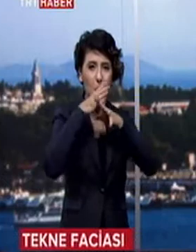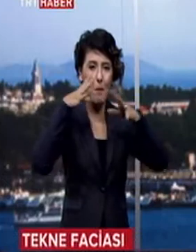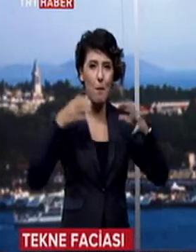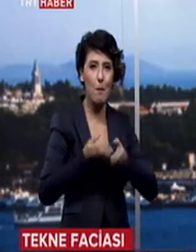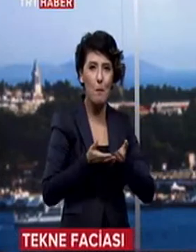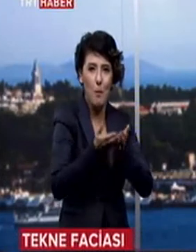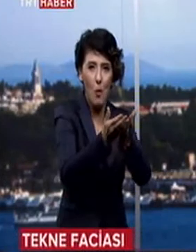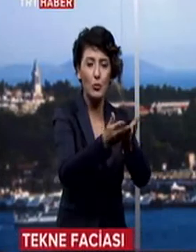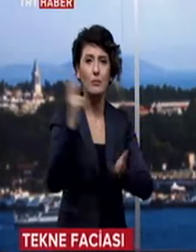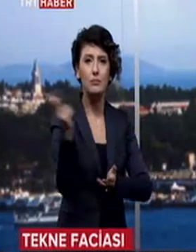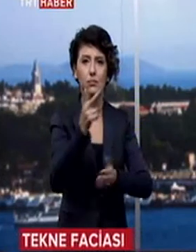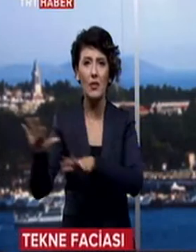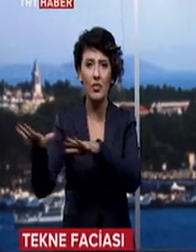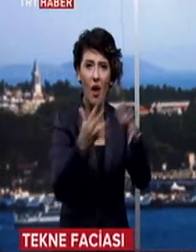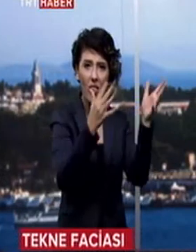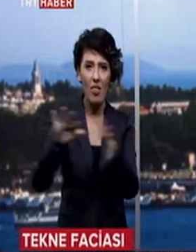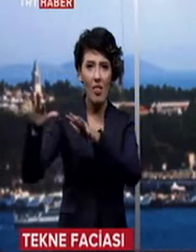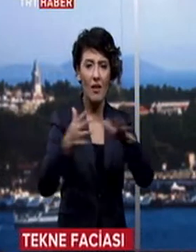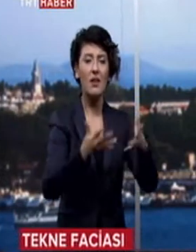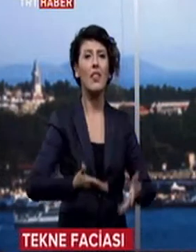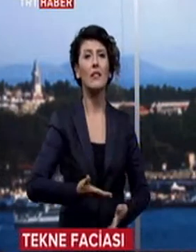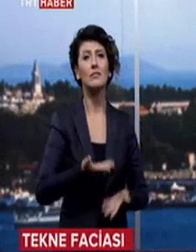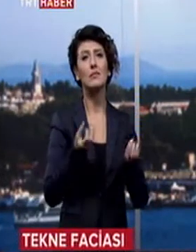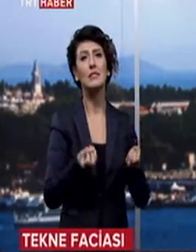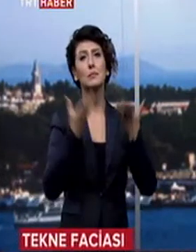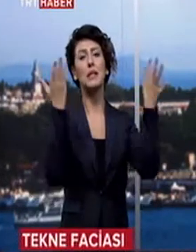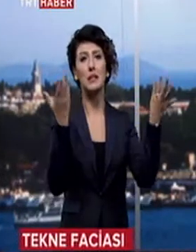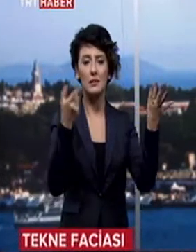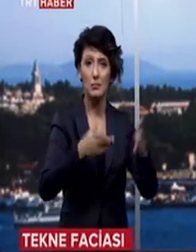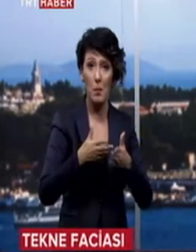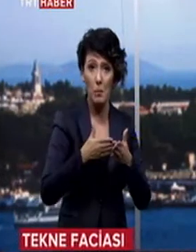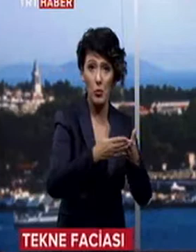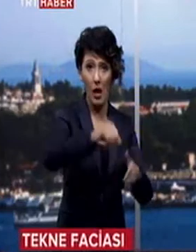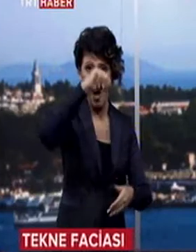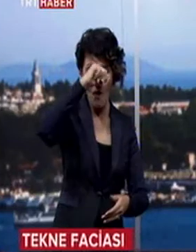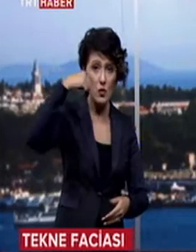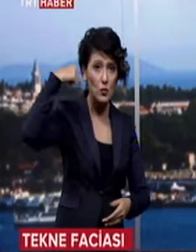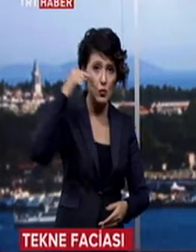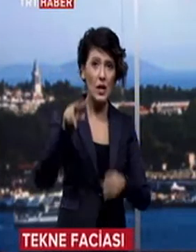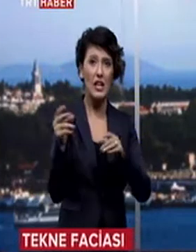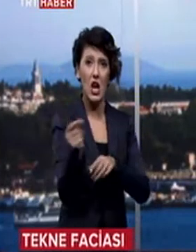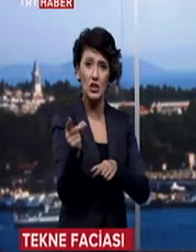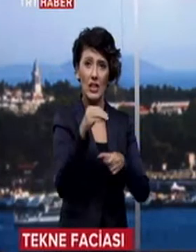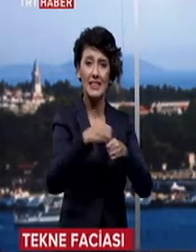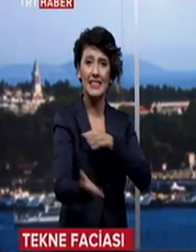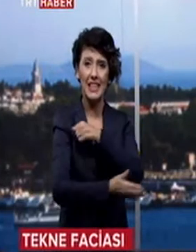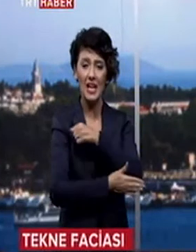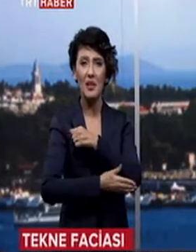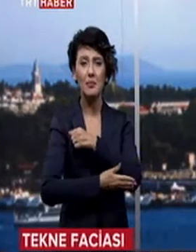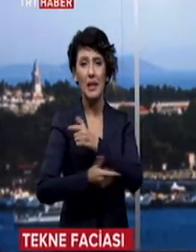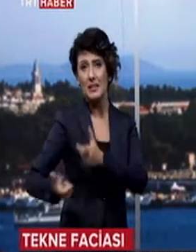şişme bot şiddetli dalgalara dayanamadı. Bottaki Afgan ve Suriyeli göçmenlerin